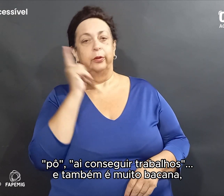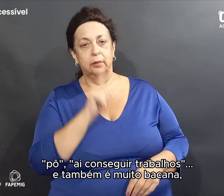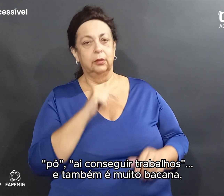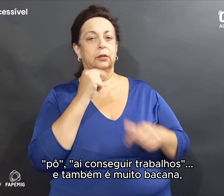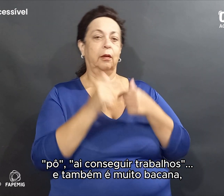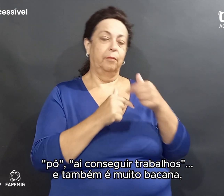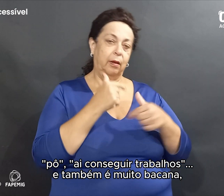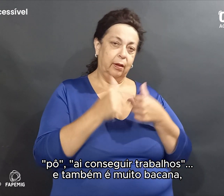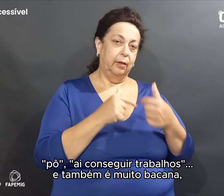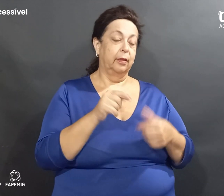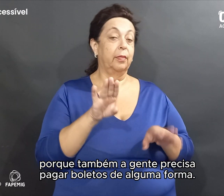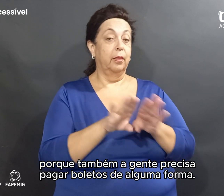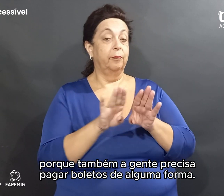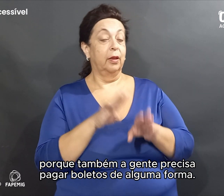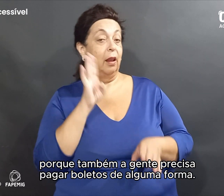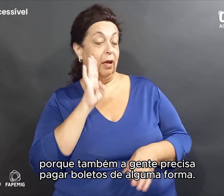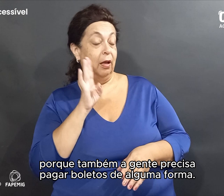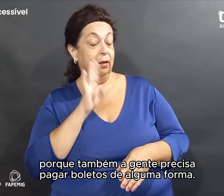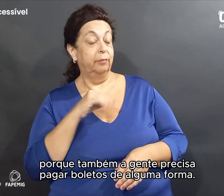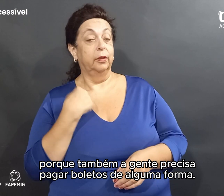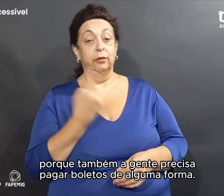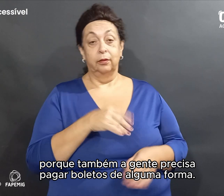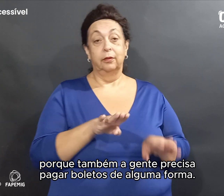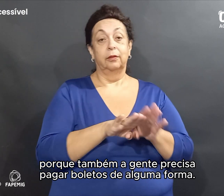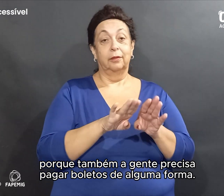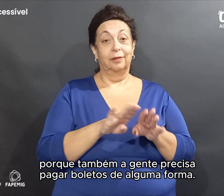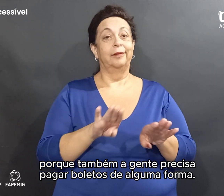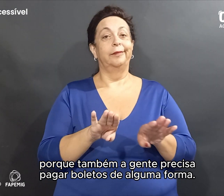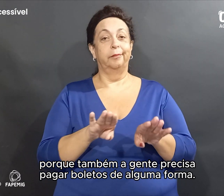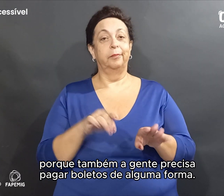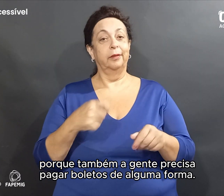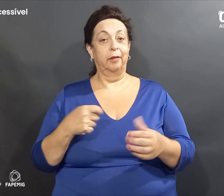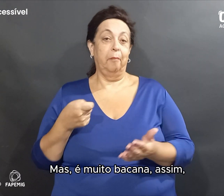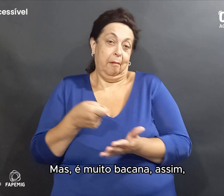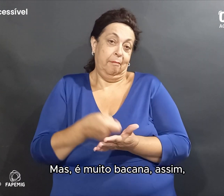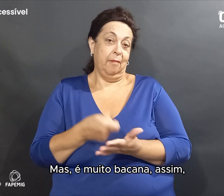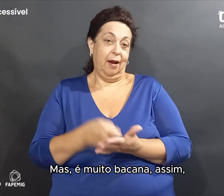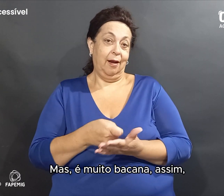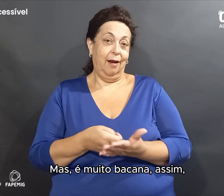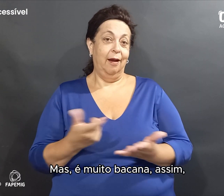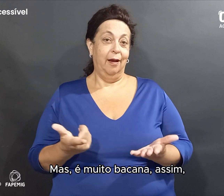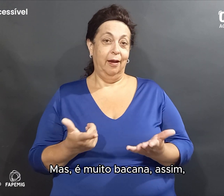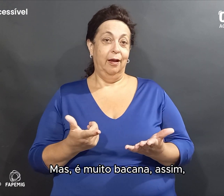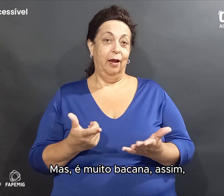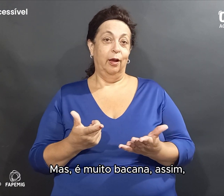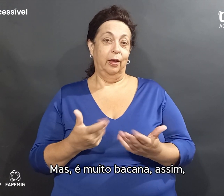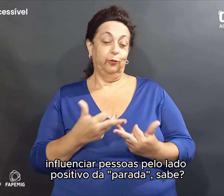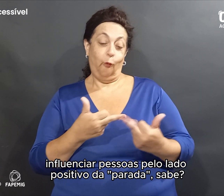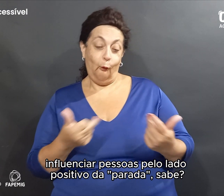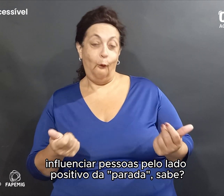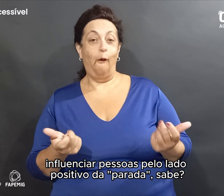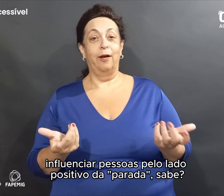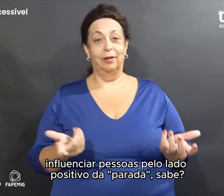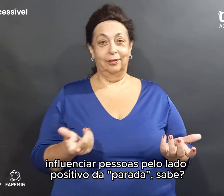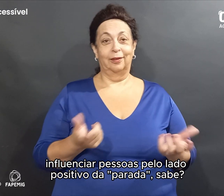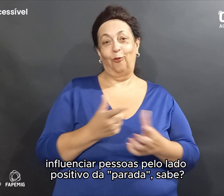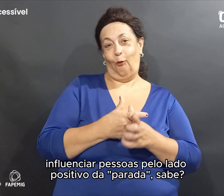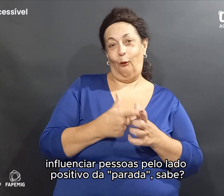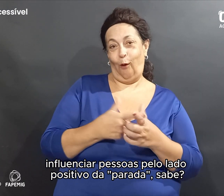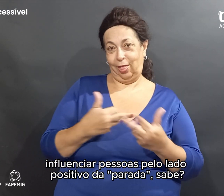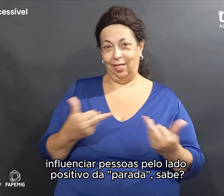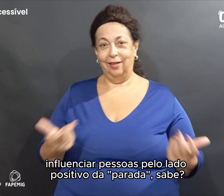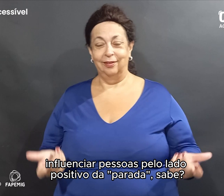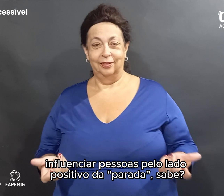trabalhos, e também é muito bacana porque também a gente precisa pagar boletos, né, de alguma forma, mas é muito bacana, assim, influenciar